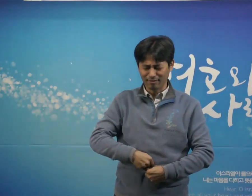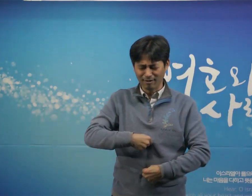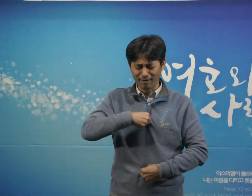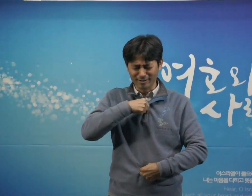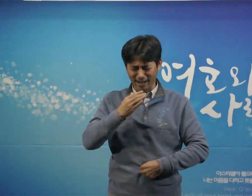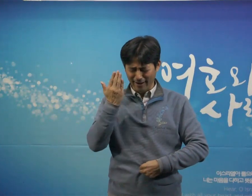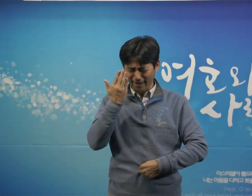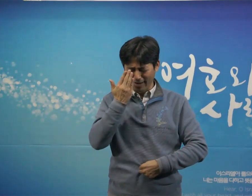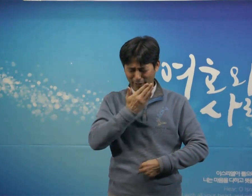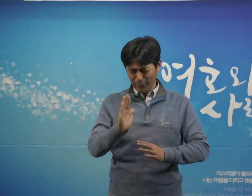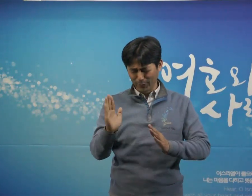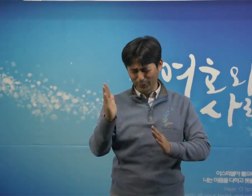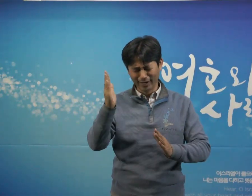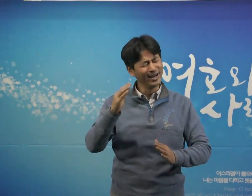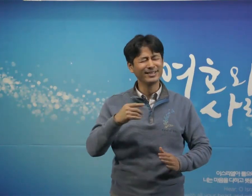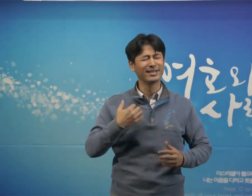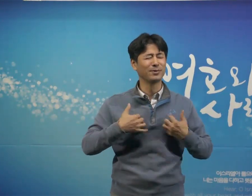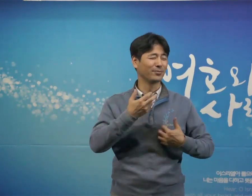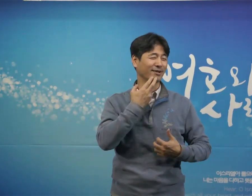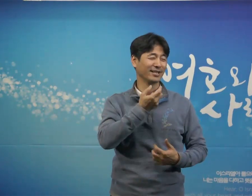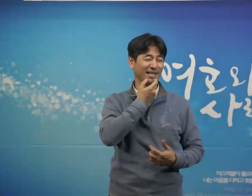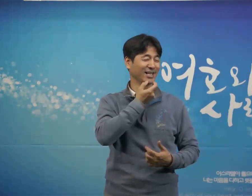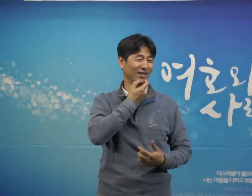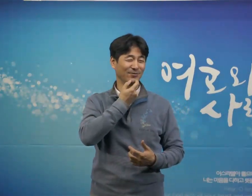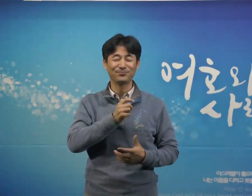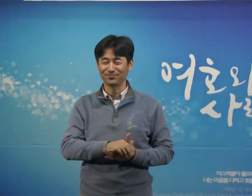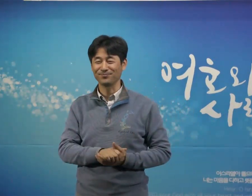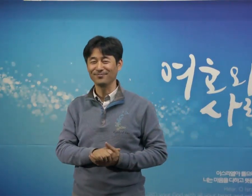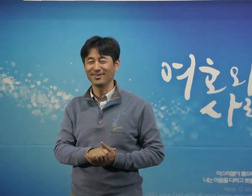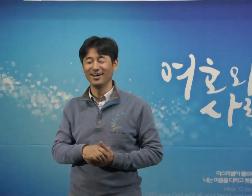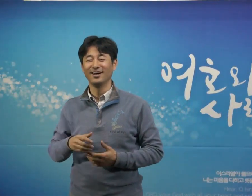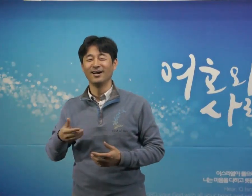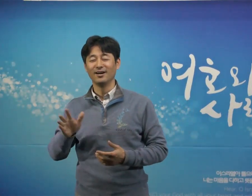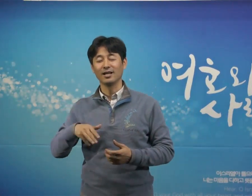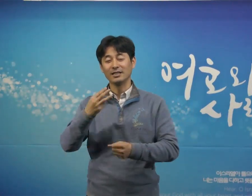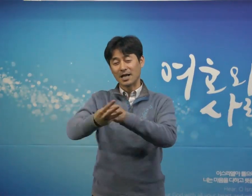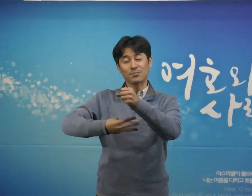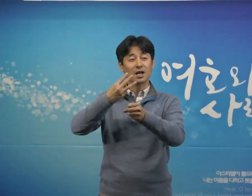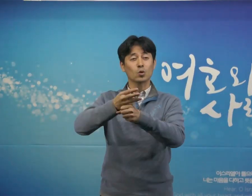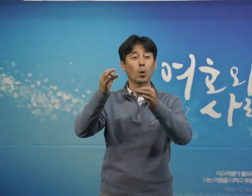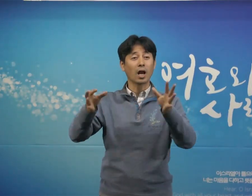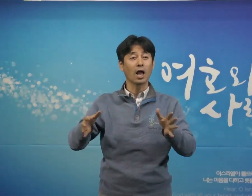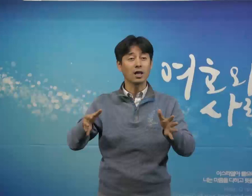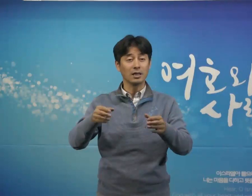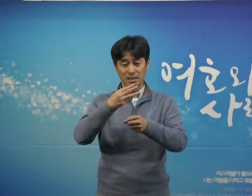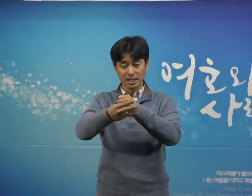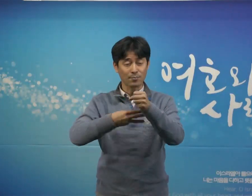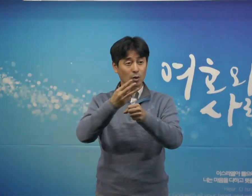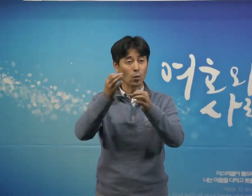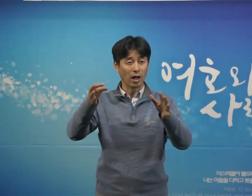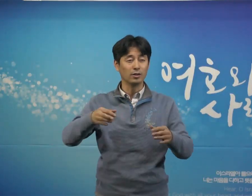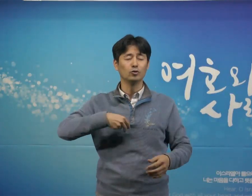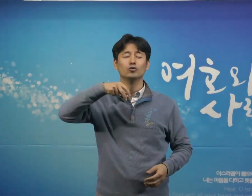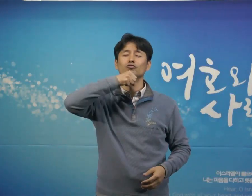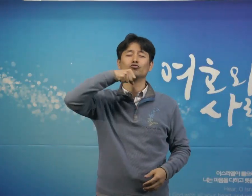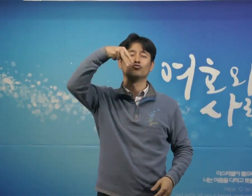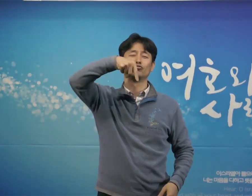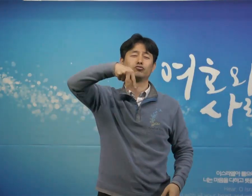만들었는데 물레로 만드는 것은 항상 그 모습이 너무나도 규격화되어 있는 그런 모습이기